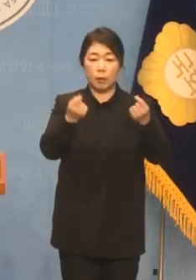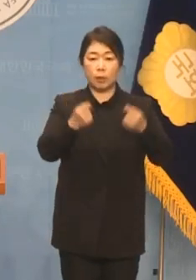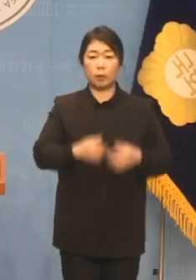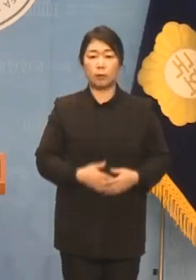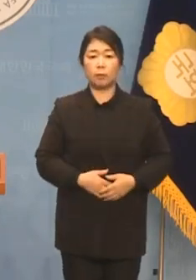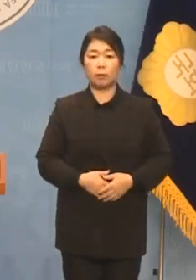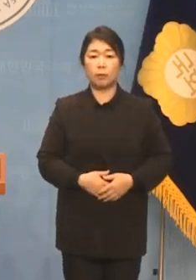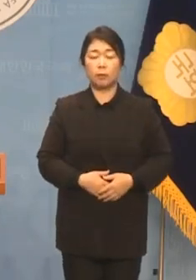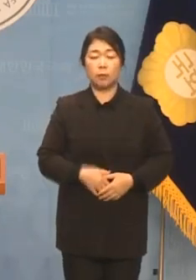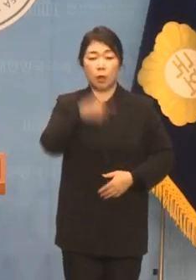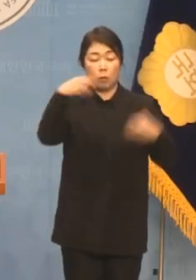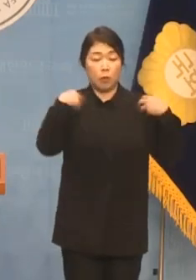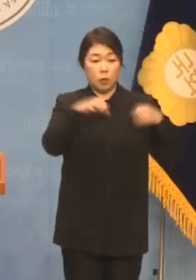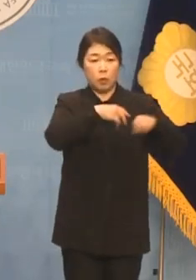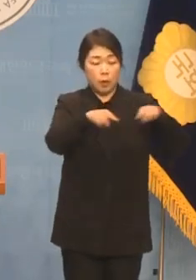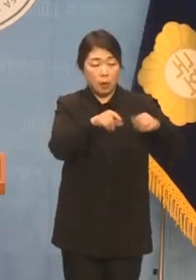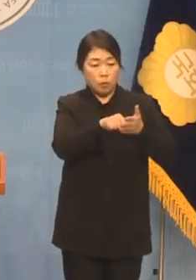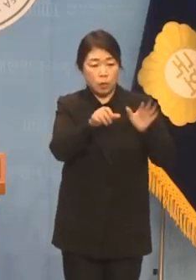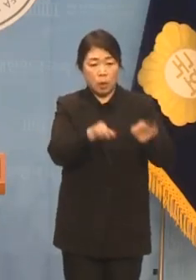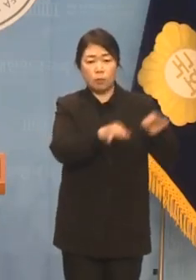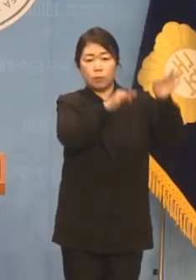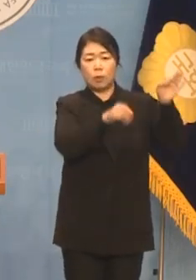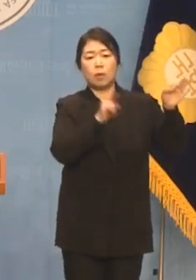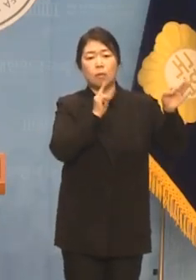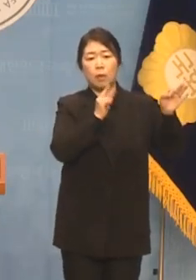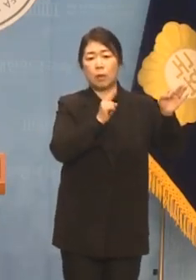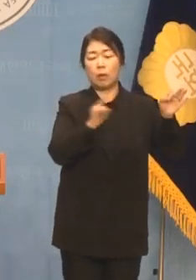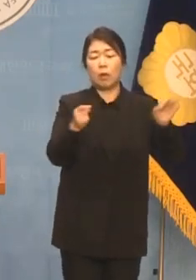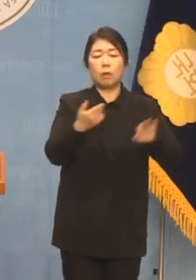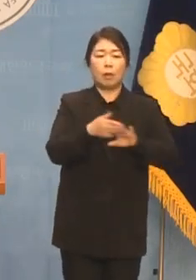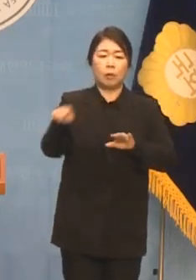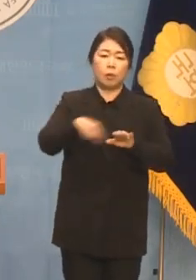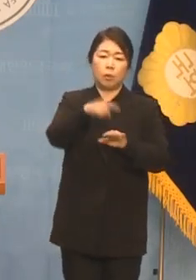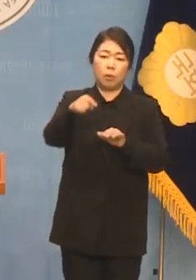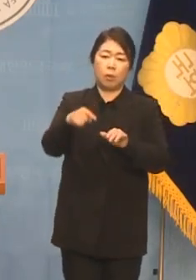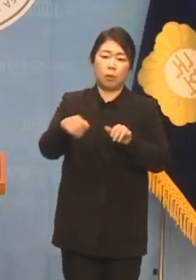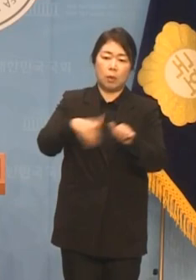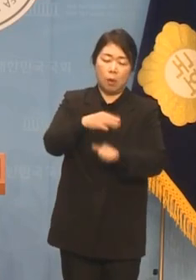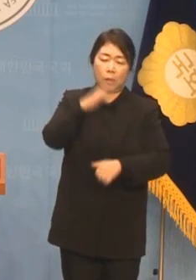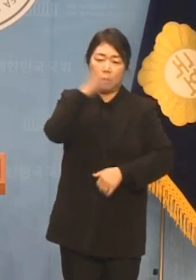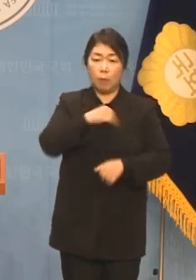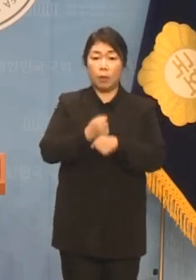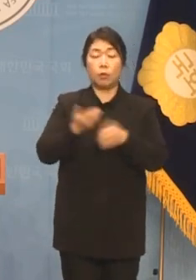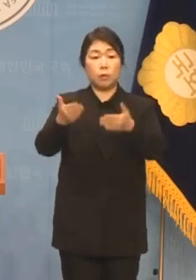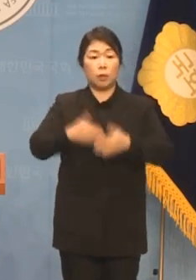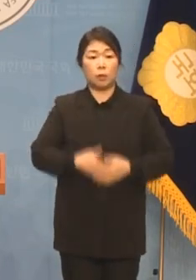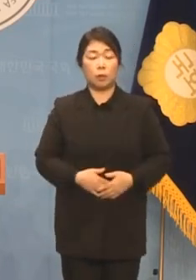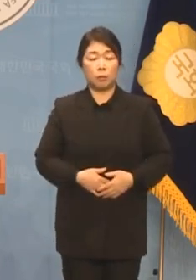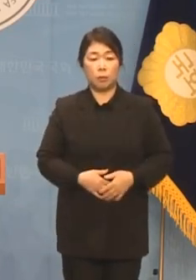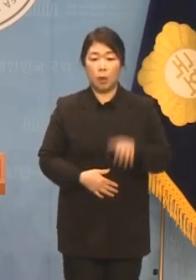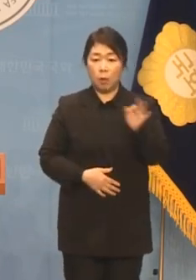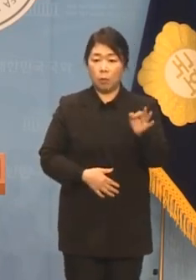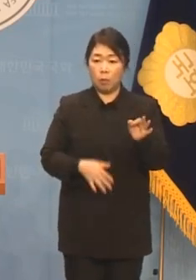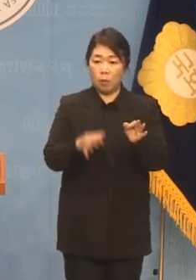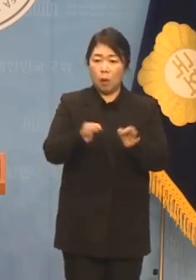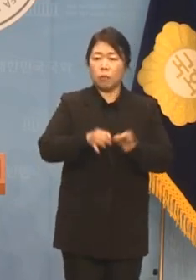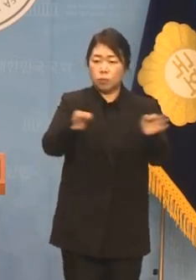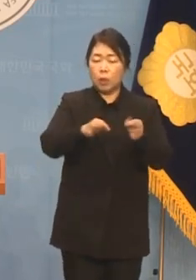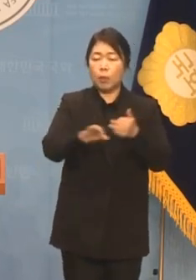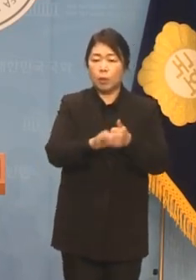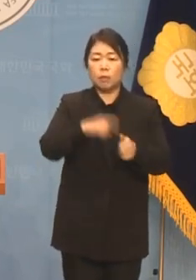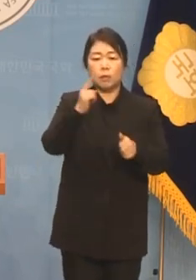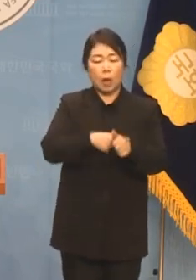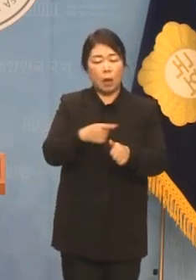정부 여당의 인플레이션 타령도 또 다른 공포 조장에 불과합니다 돈이 시장에 풀리면 인플레이션이